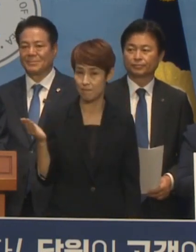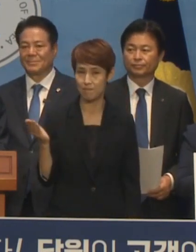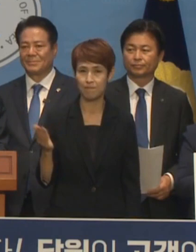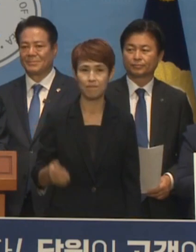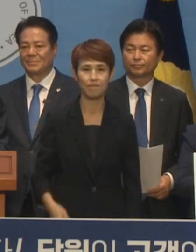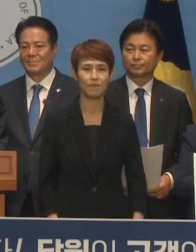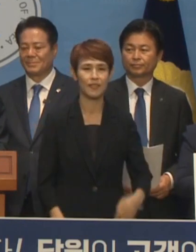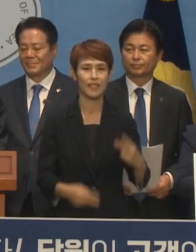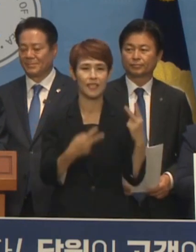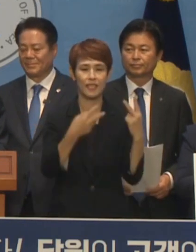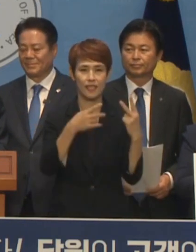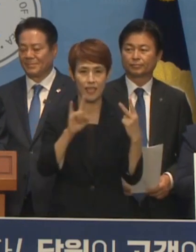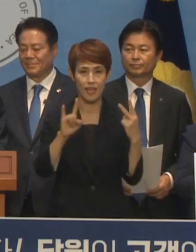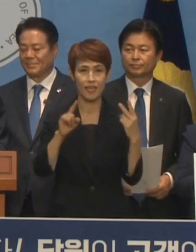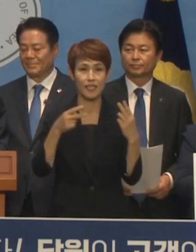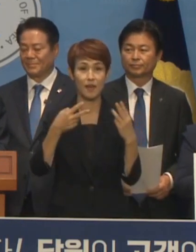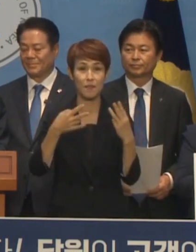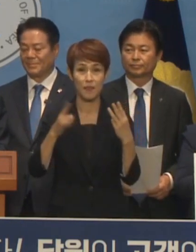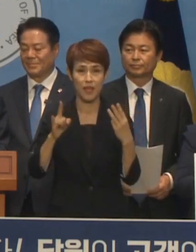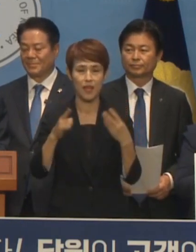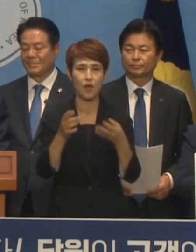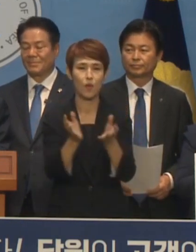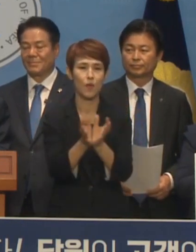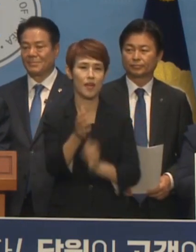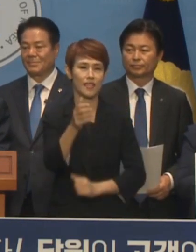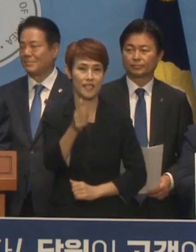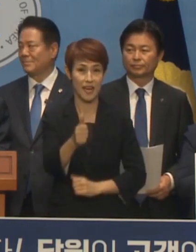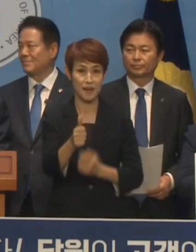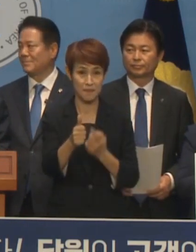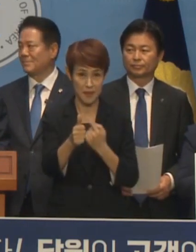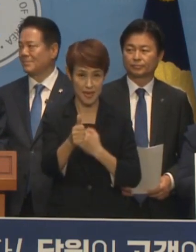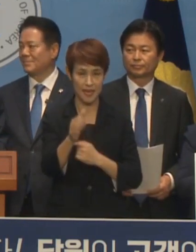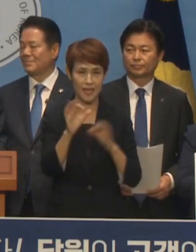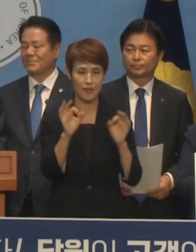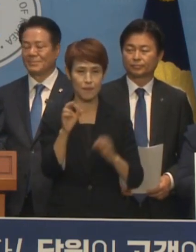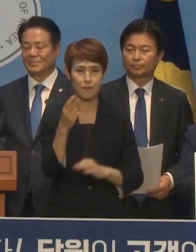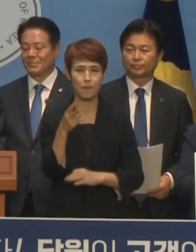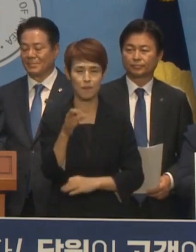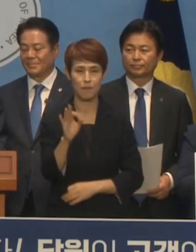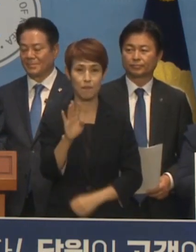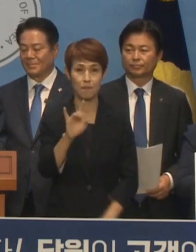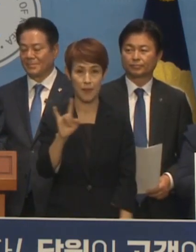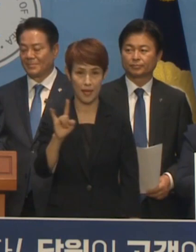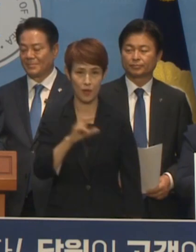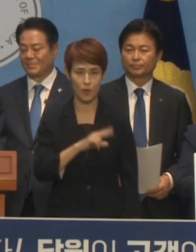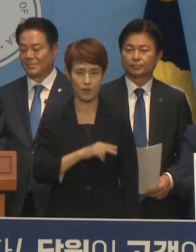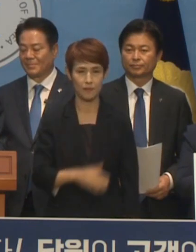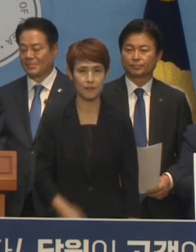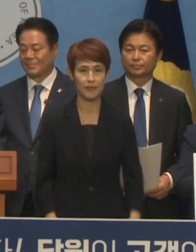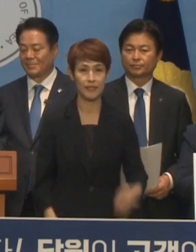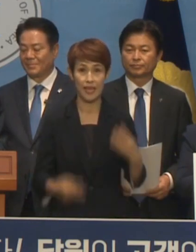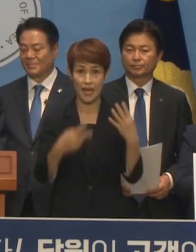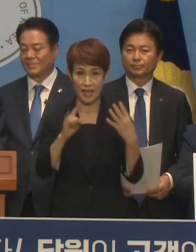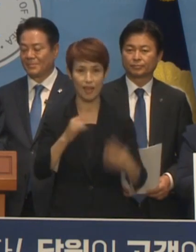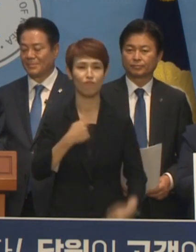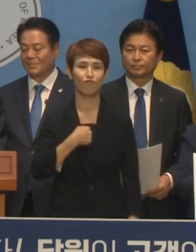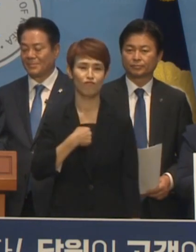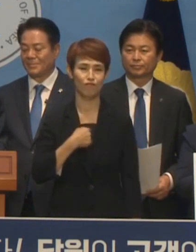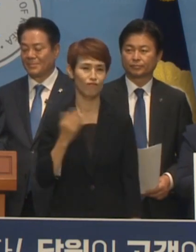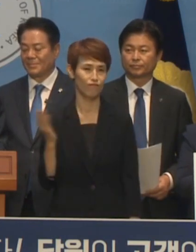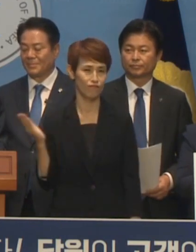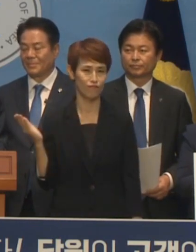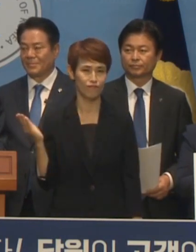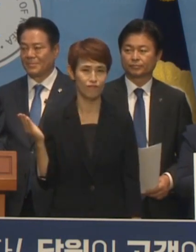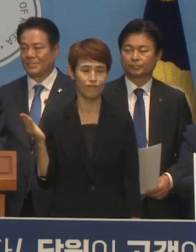2대 3대 그 상임회장을 지내신 김영배 의원님, 예, 그리고 4대가 저였고요.